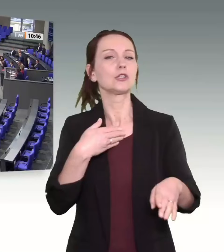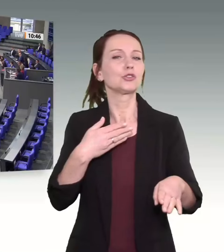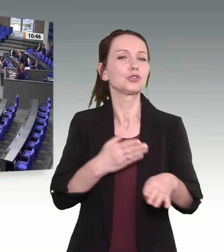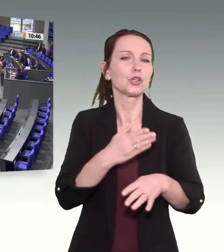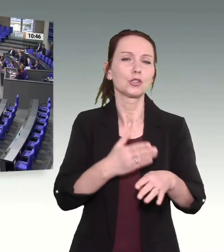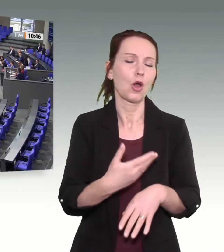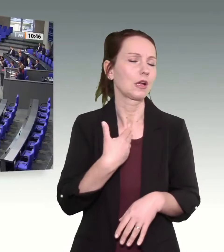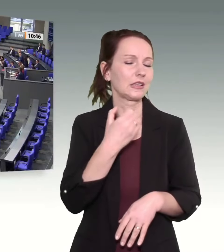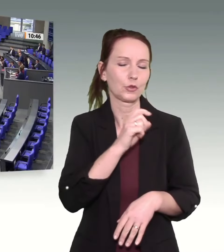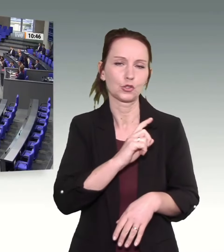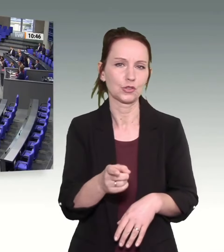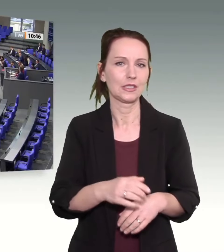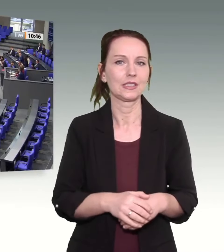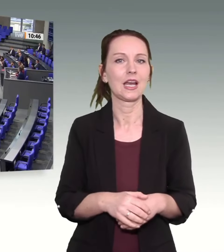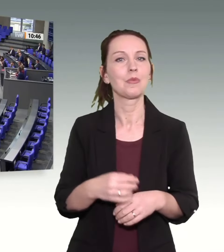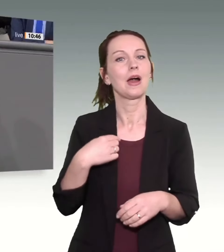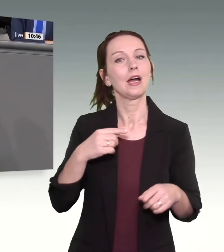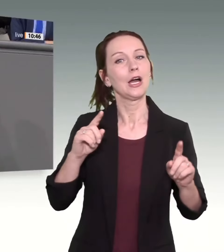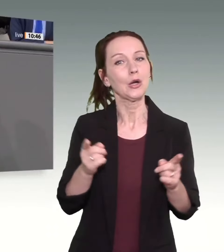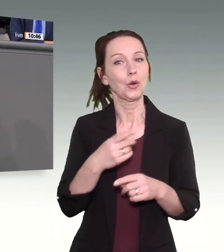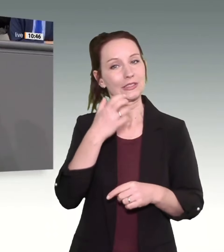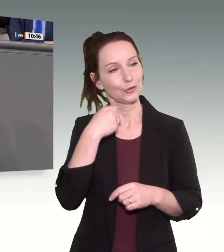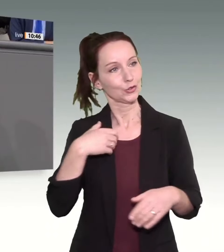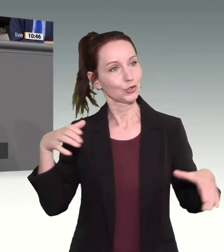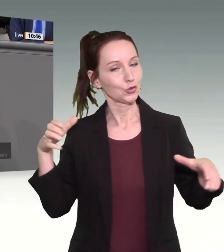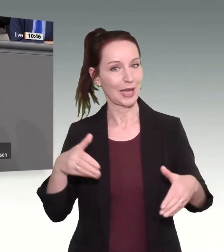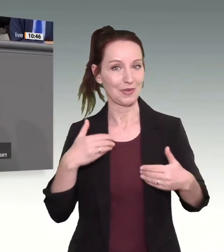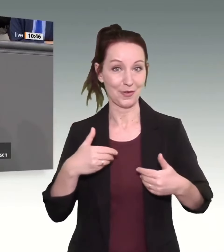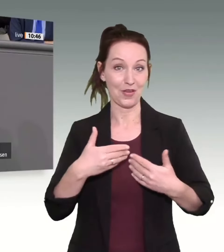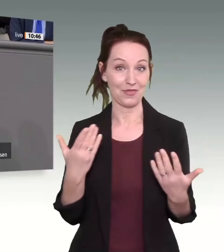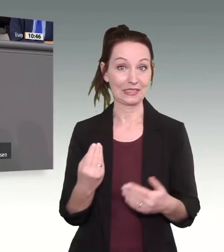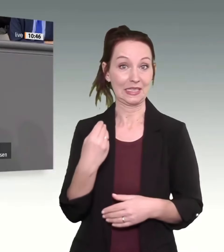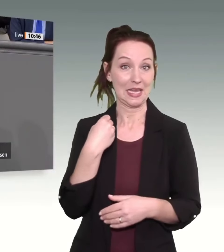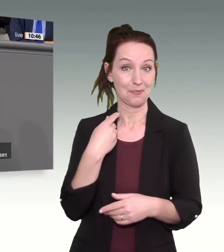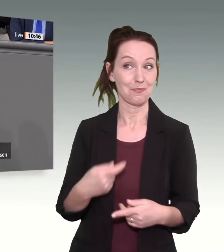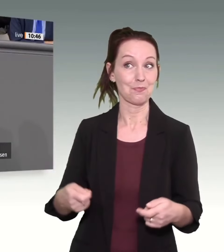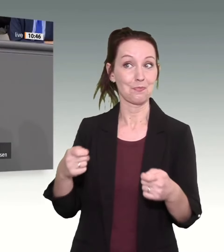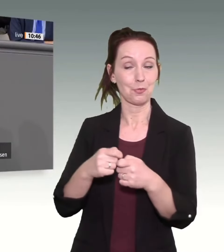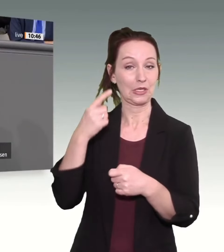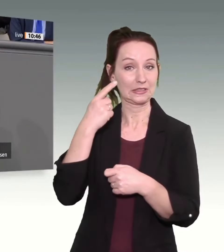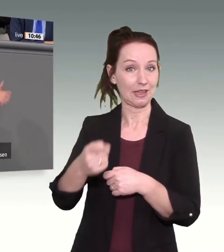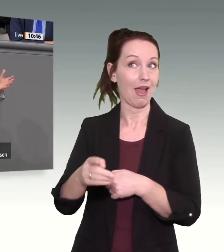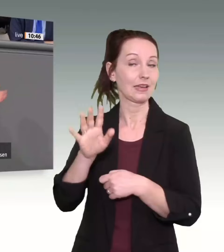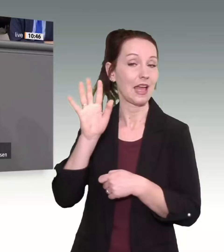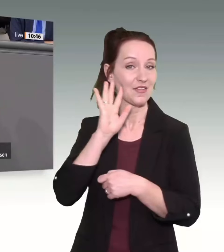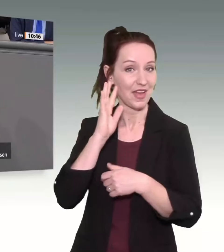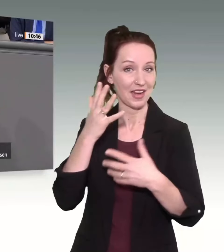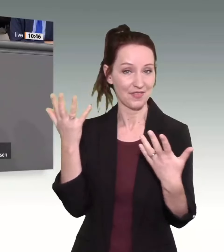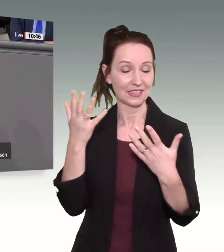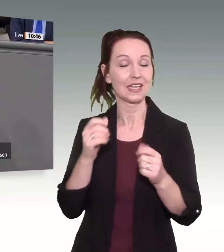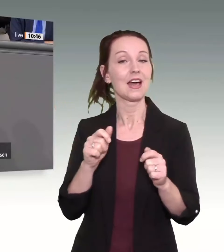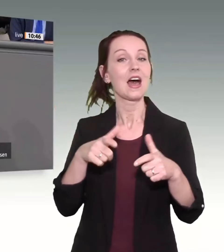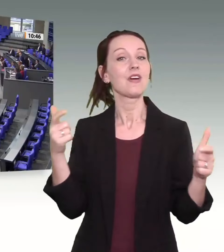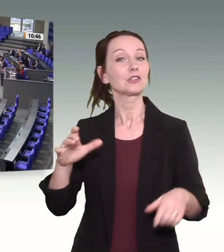freuen, weil gerade kam die Nachricht aus dem Bundesrat, das Wachstumschancengesetz ist durch, die AFA kommt. ich glaube,